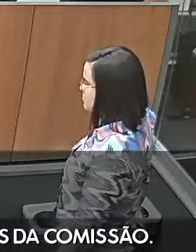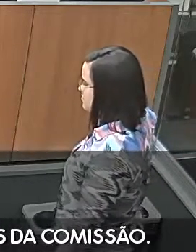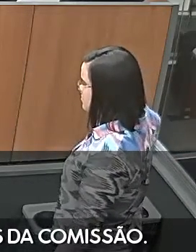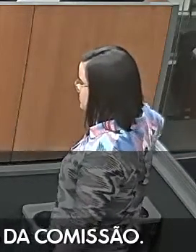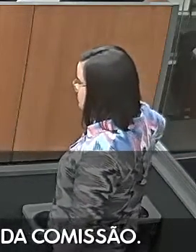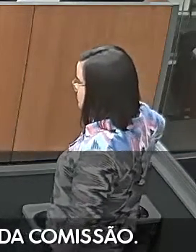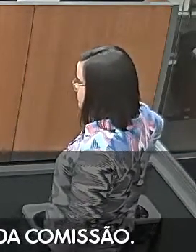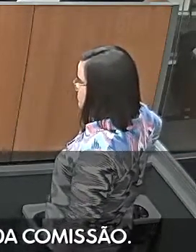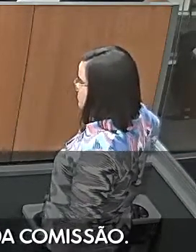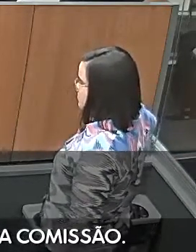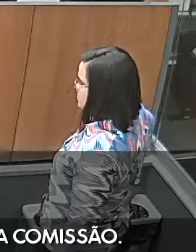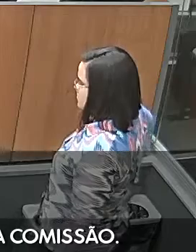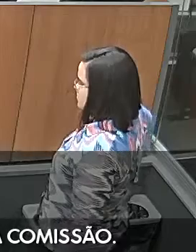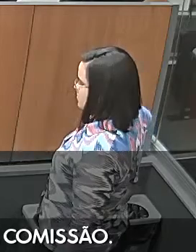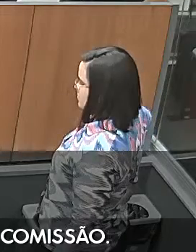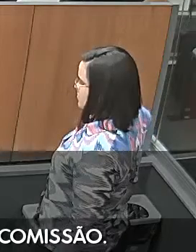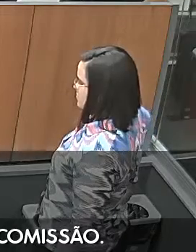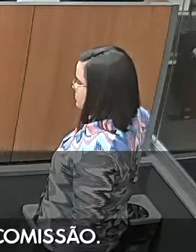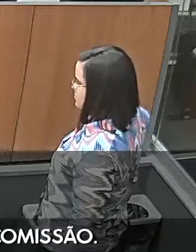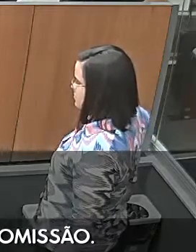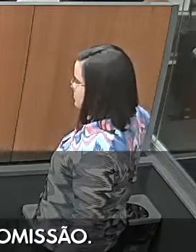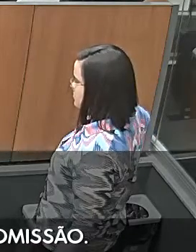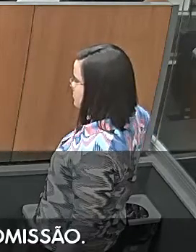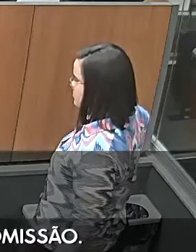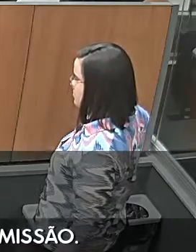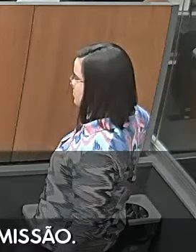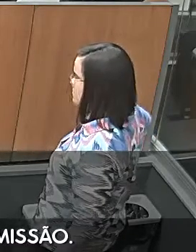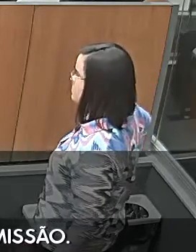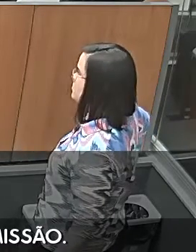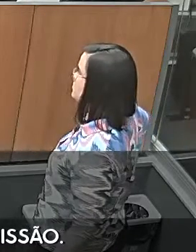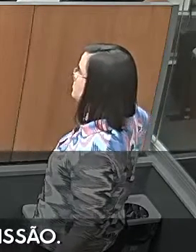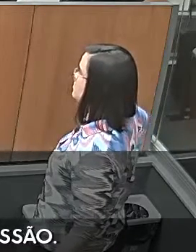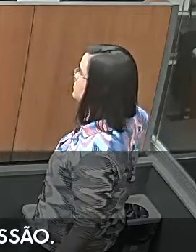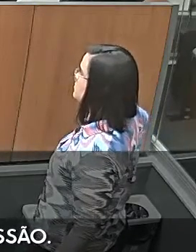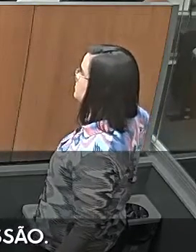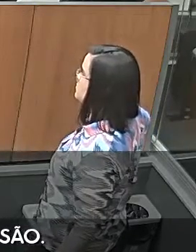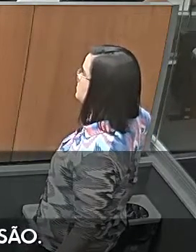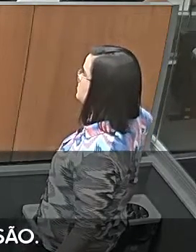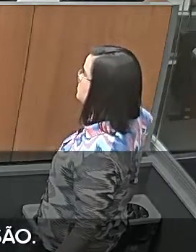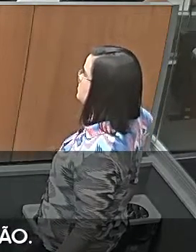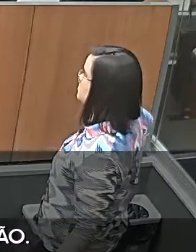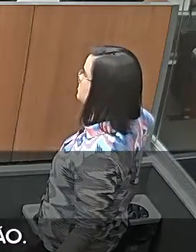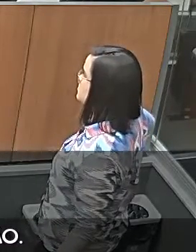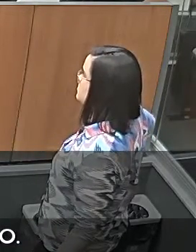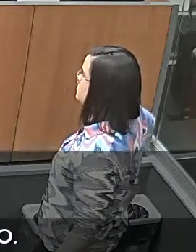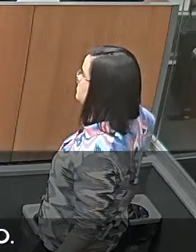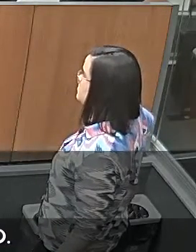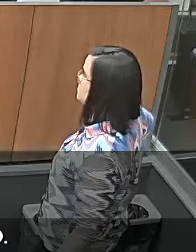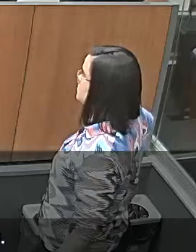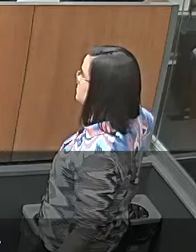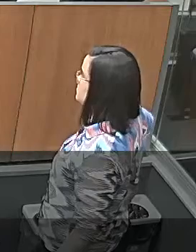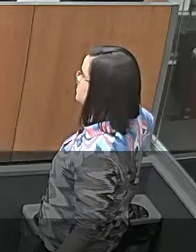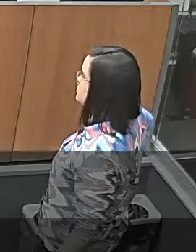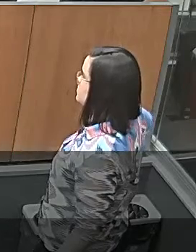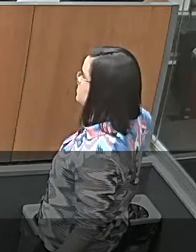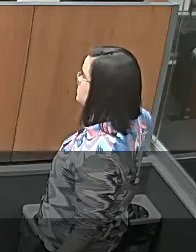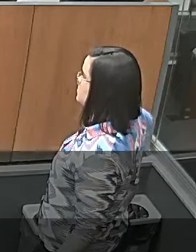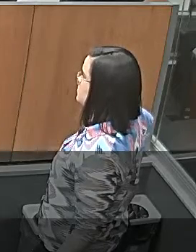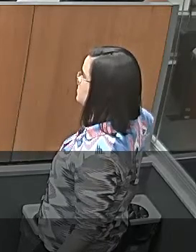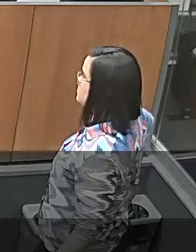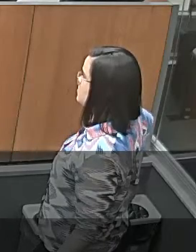artigo 54 da Constituição do Estado. Temas: elaboração do Plano Plurianual de Ação Governamental, execução